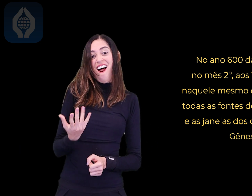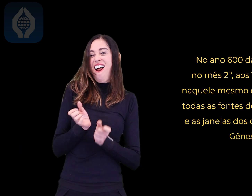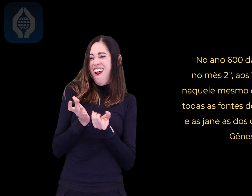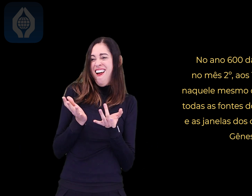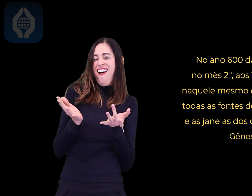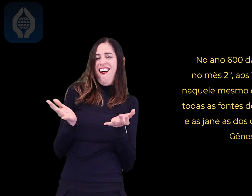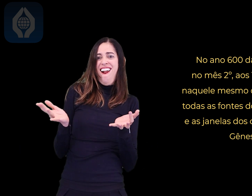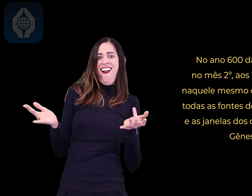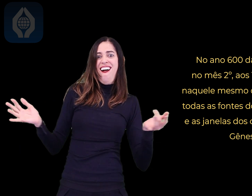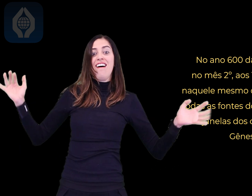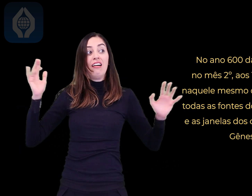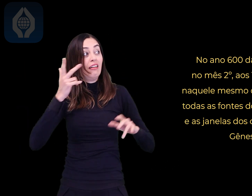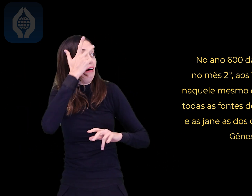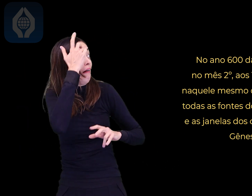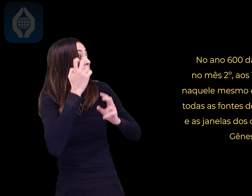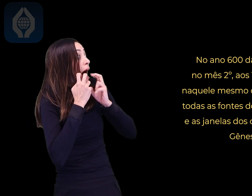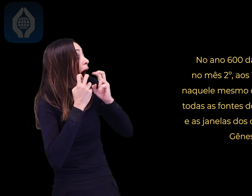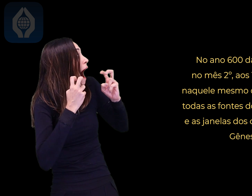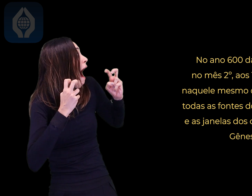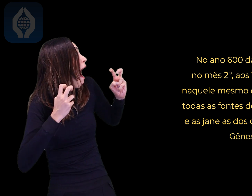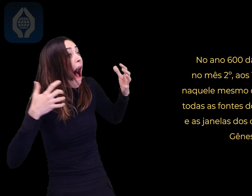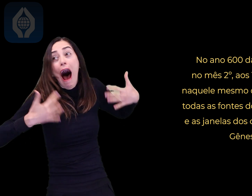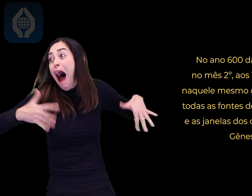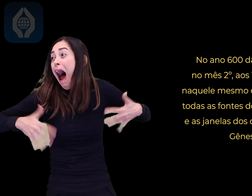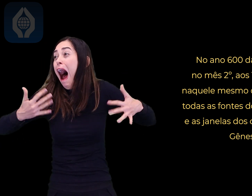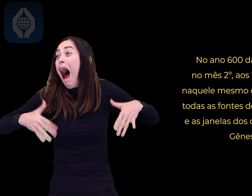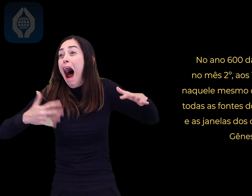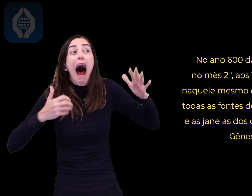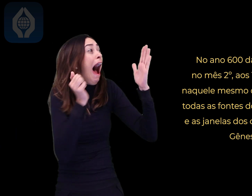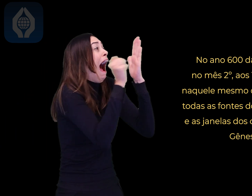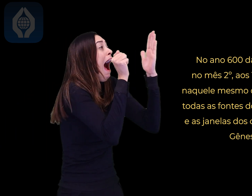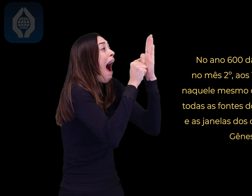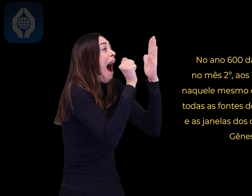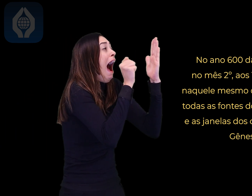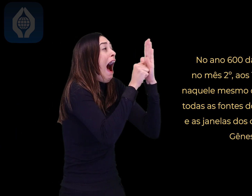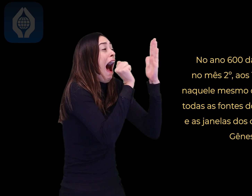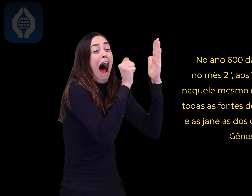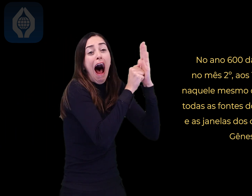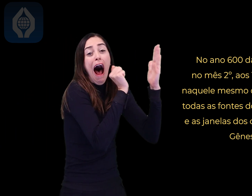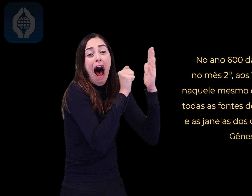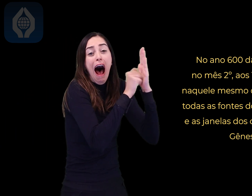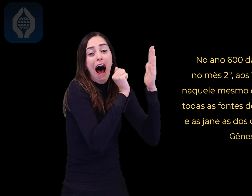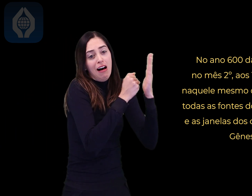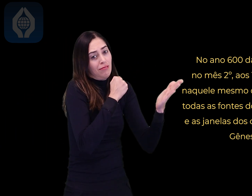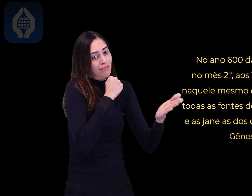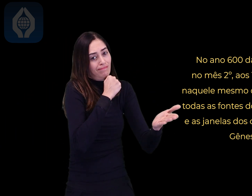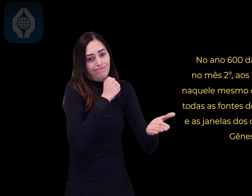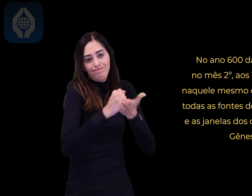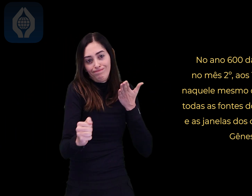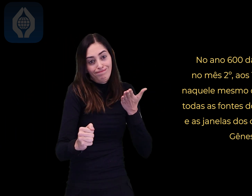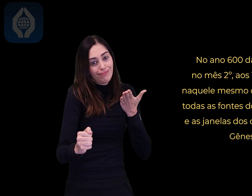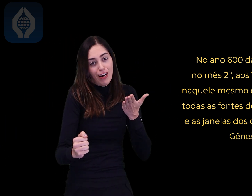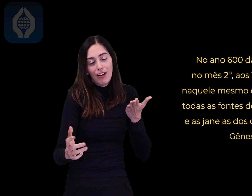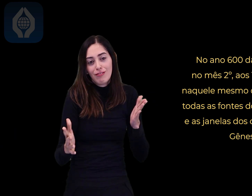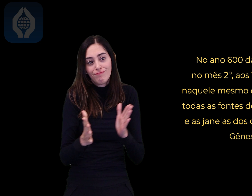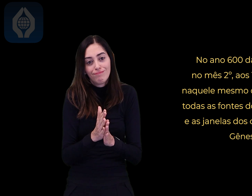terrestre, a fim de que essas grandes fontes de água jorrassem para a superfície da terra. Gênesis 7,